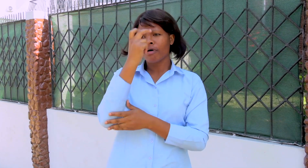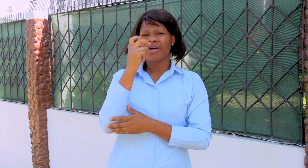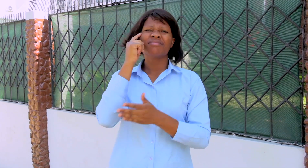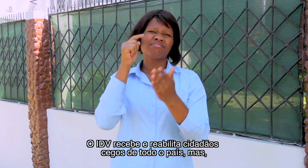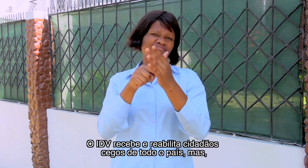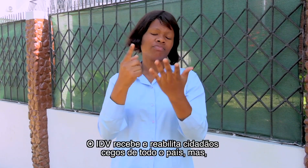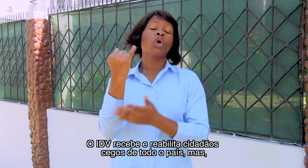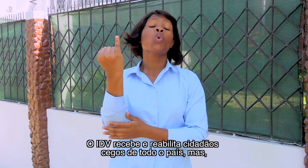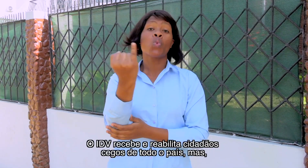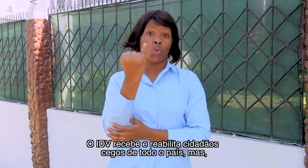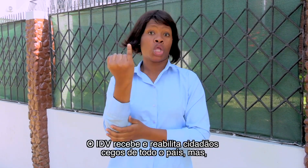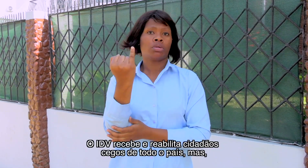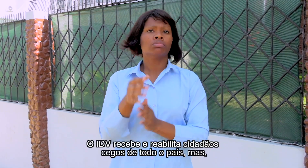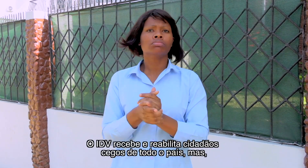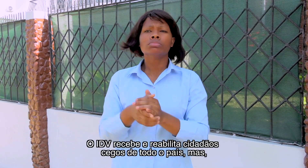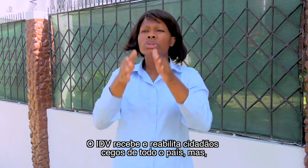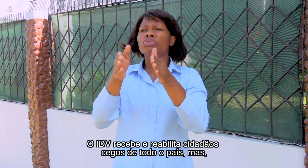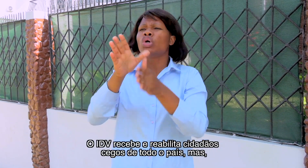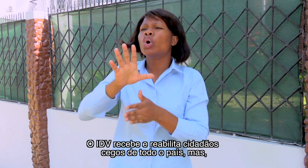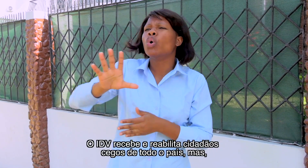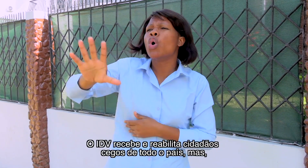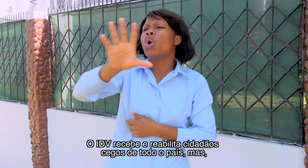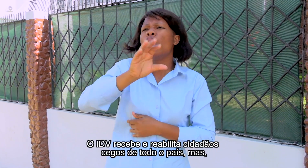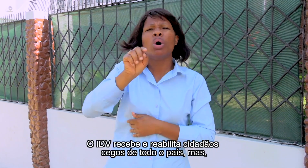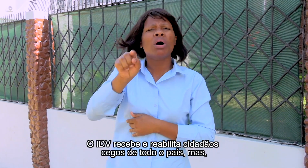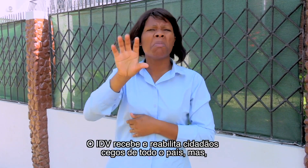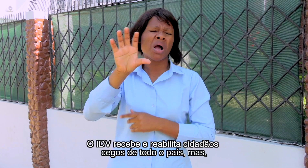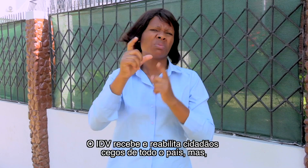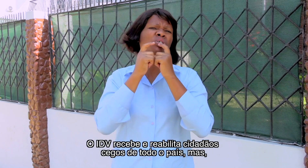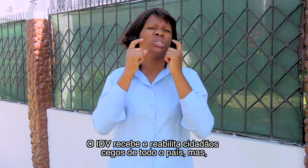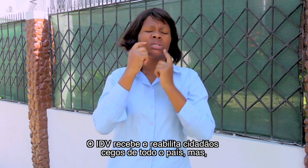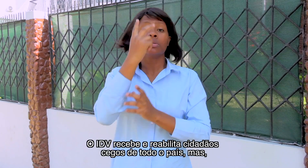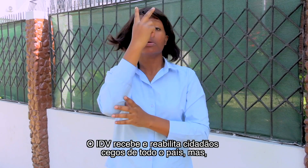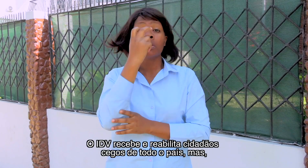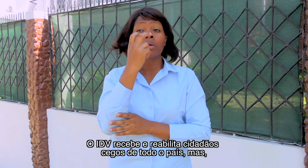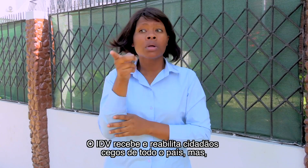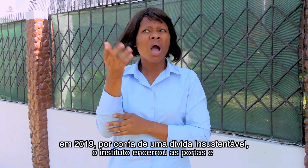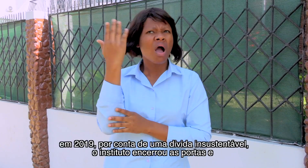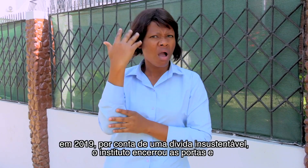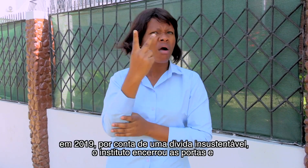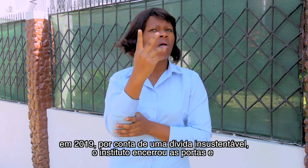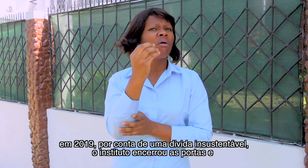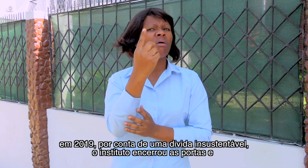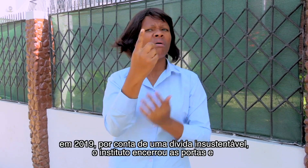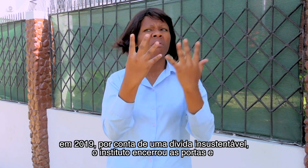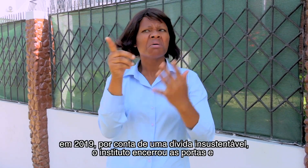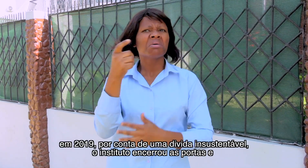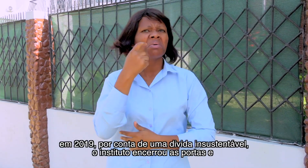O IDV recebe e reabilita cidadãos cegos de todo o país mas em 2019 por conta